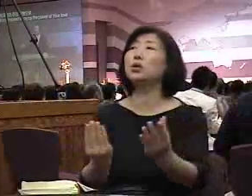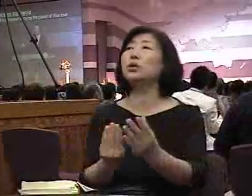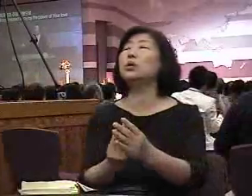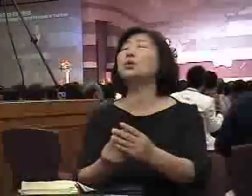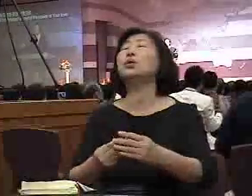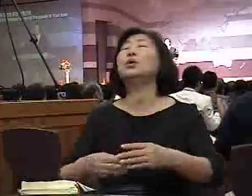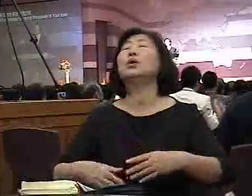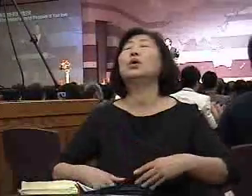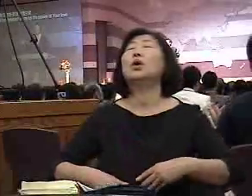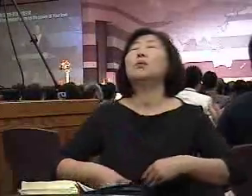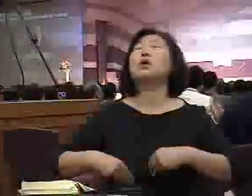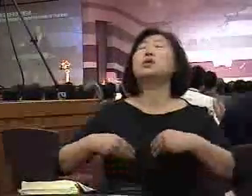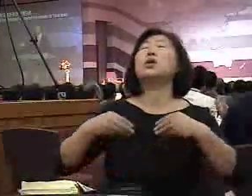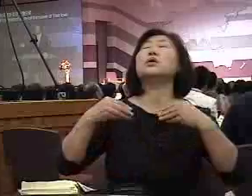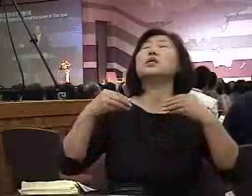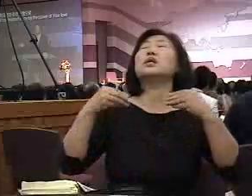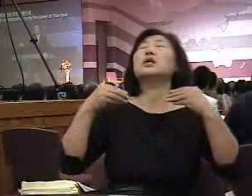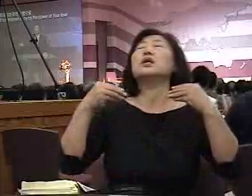모두